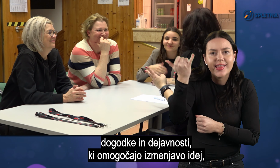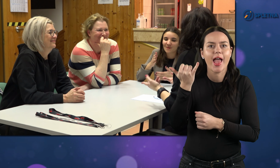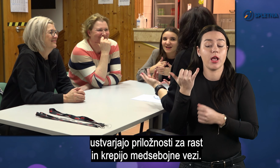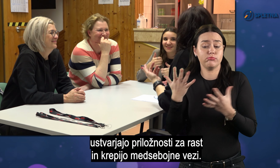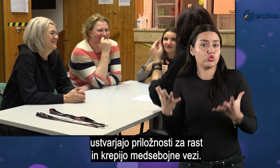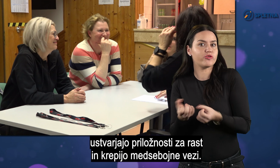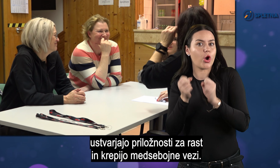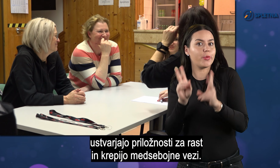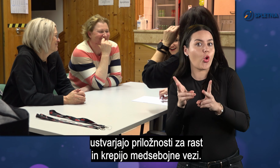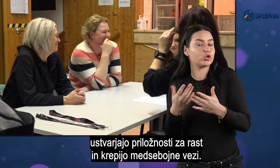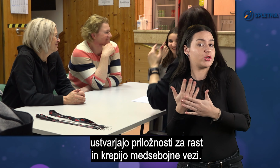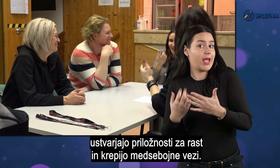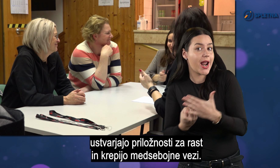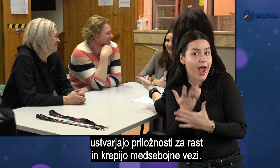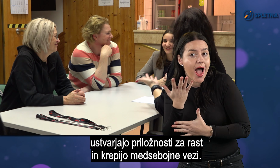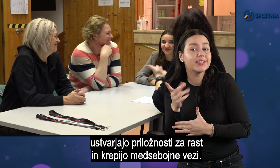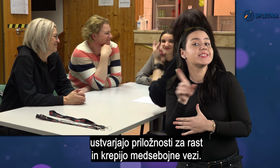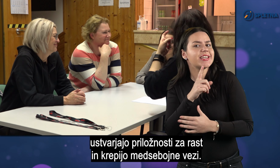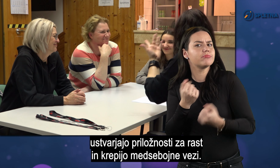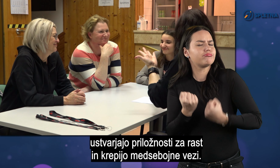krepijo medsebojne vezi.